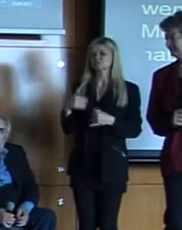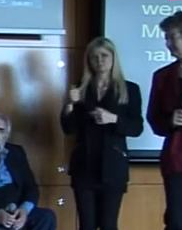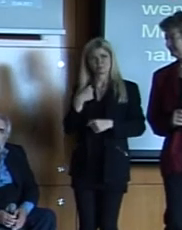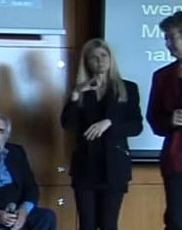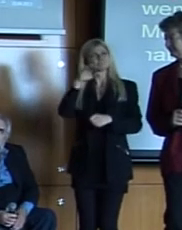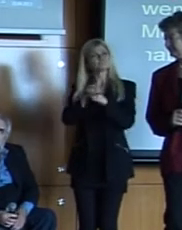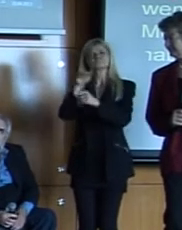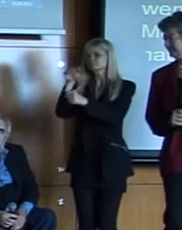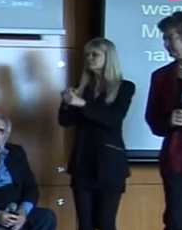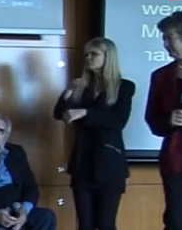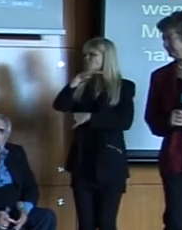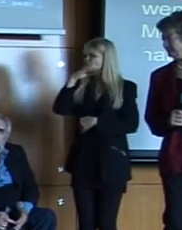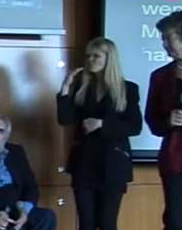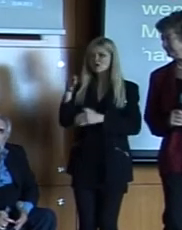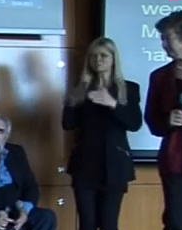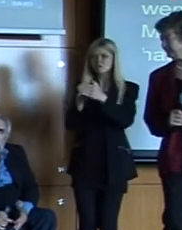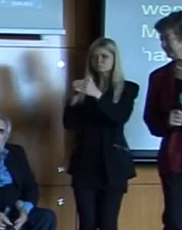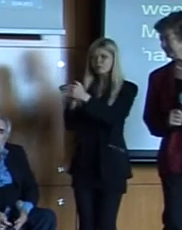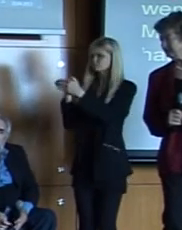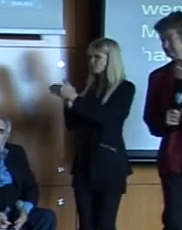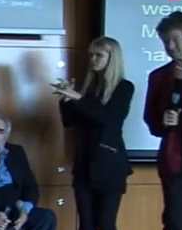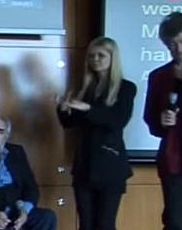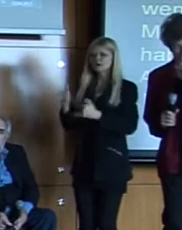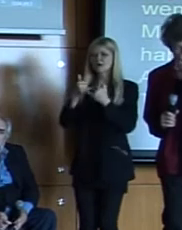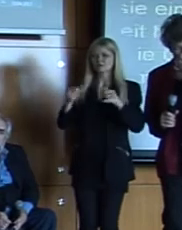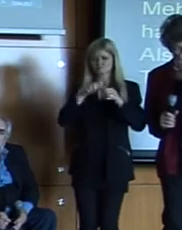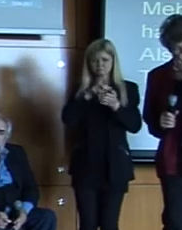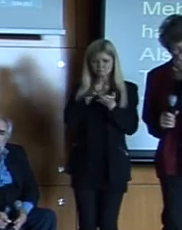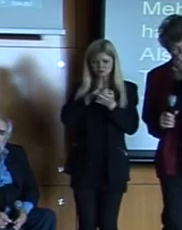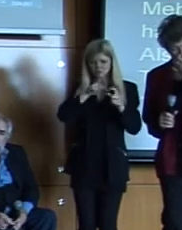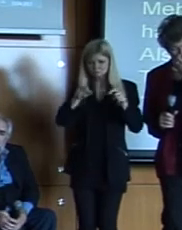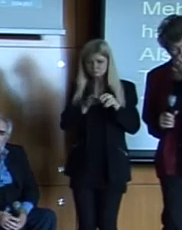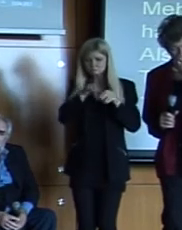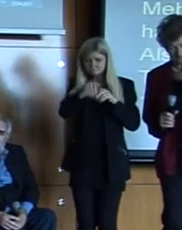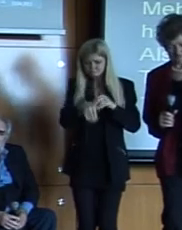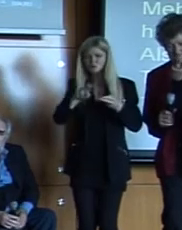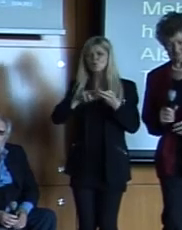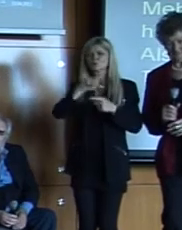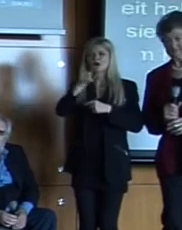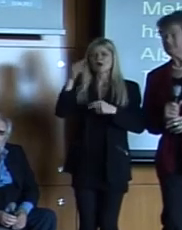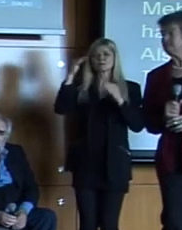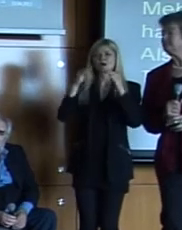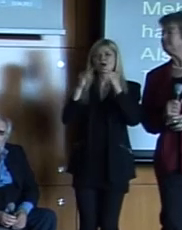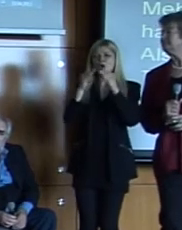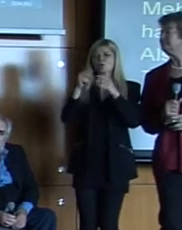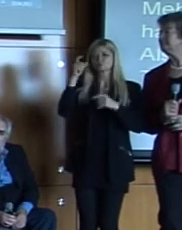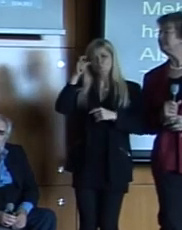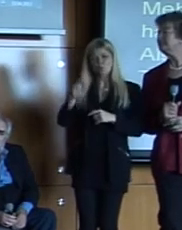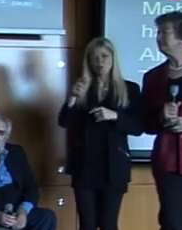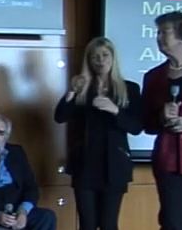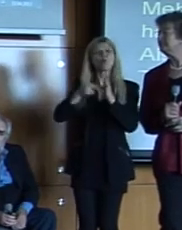gibt, nur die Randsteine betreffend, oder aber auch zum Beispiel, wir sind dann in Landhaushof gelandet und in den Landhauskeller habe ich